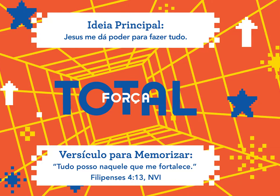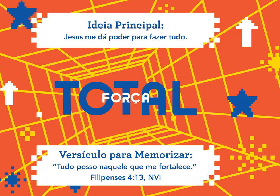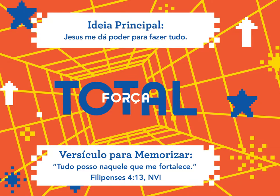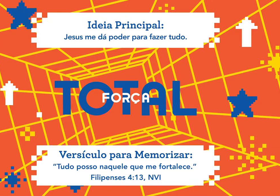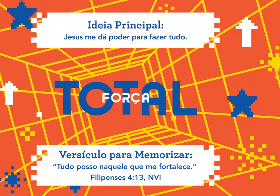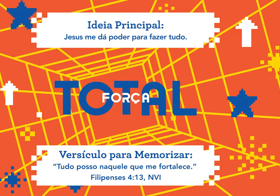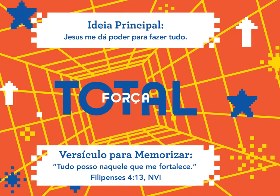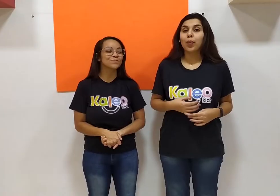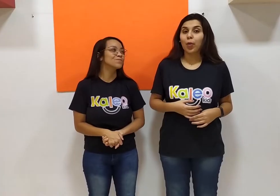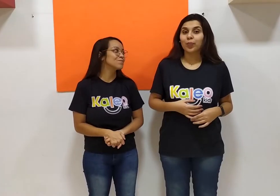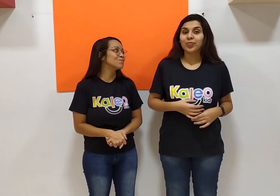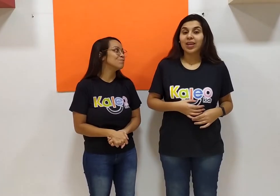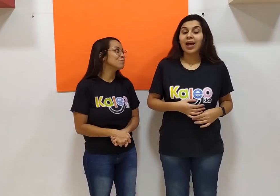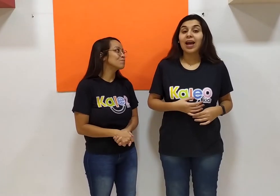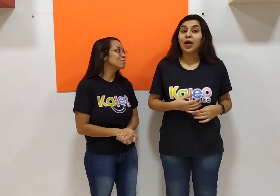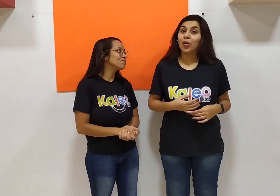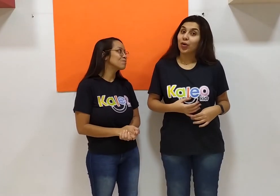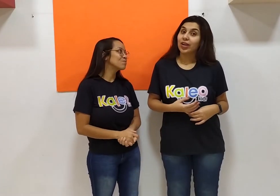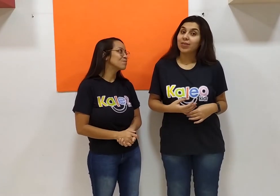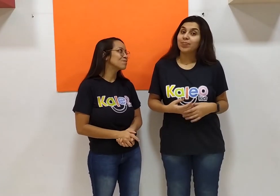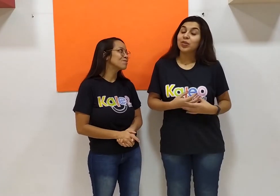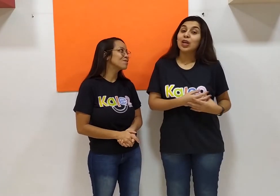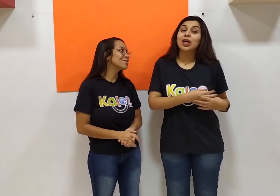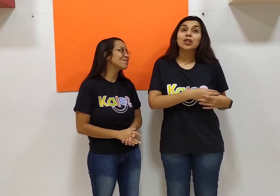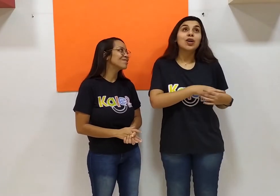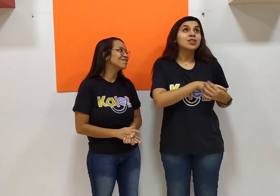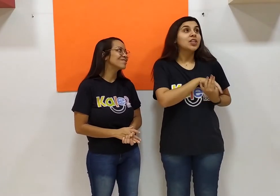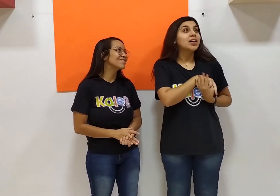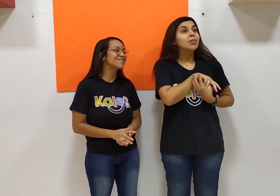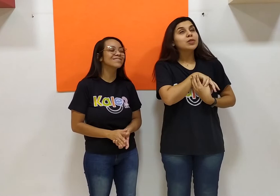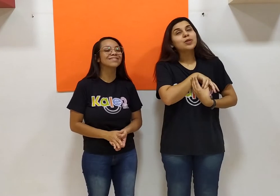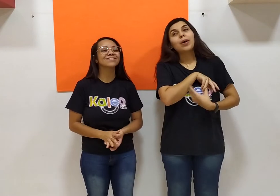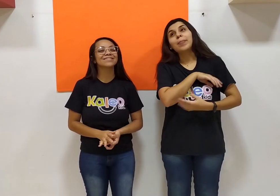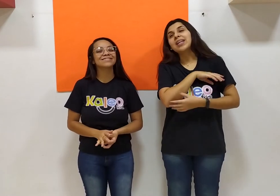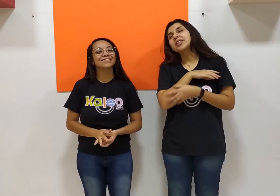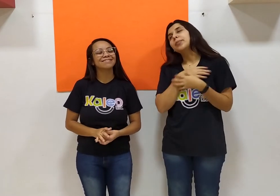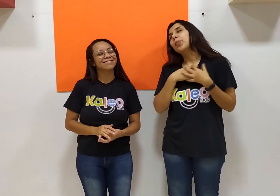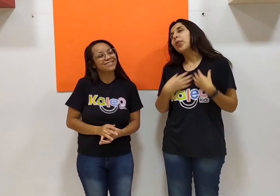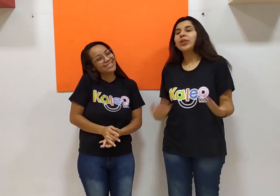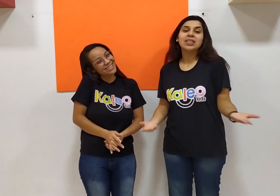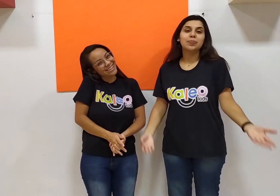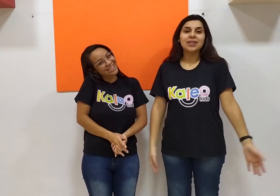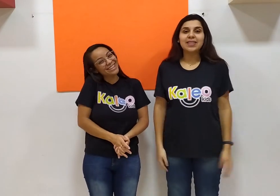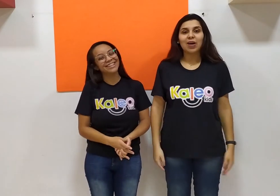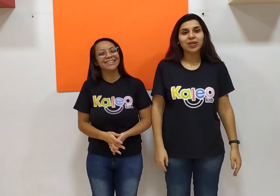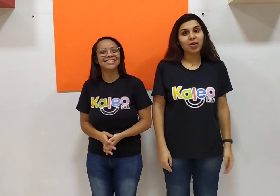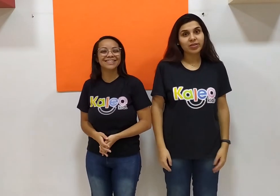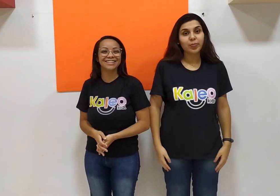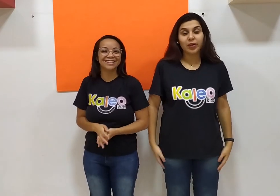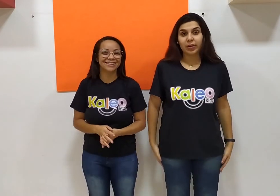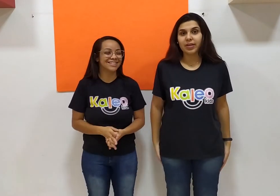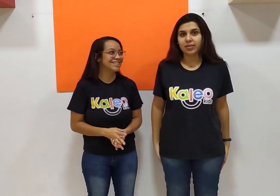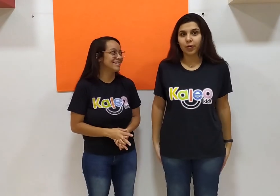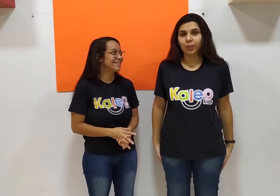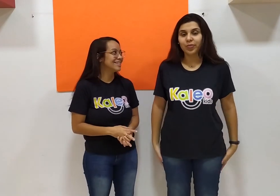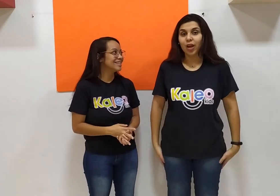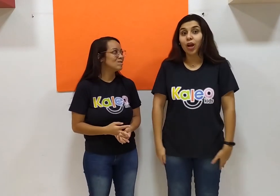Filipenses 4:13. Bom, agora nós chegamos em uma parte muito especial da nossa programação.